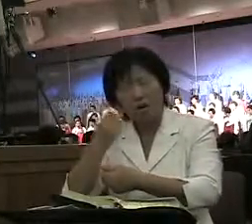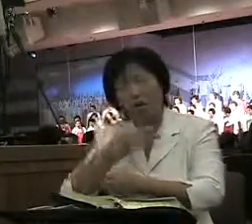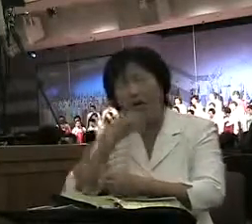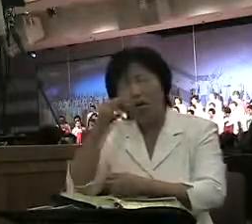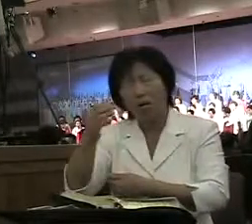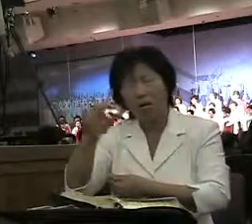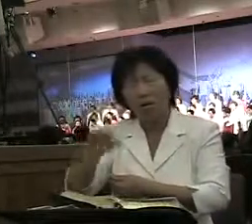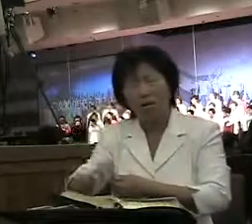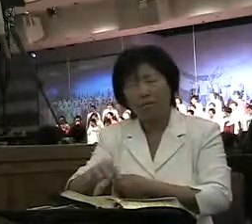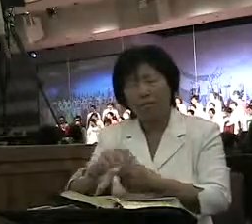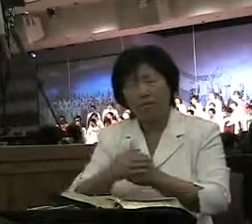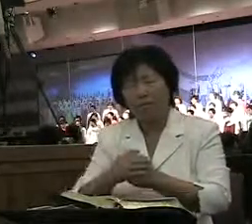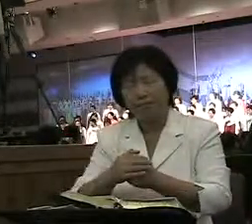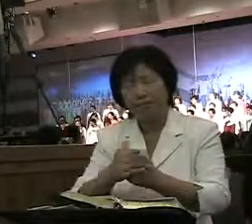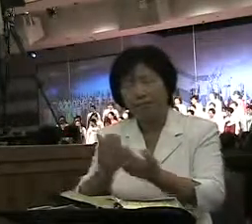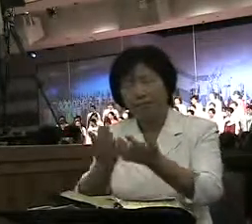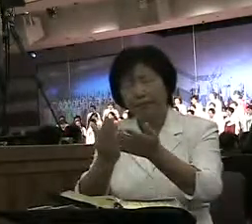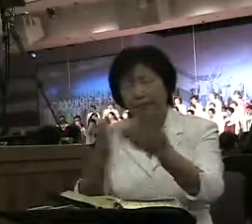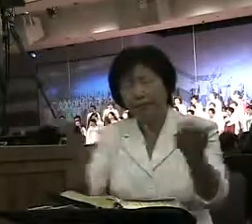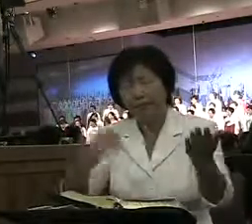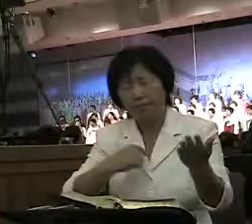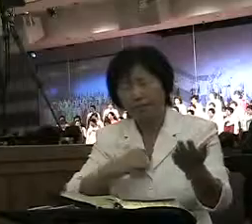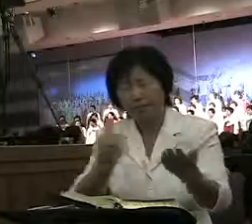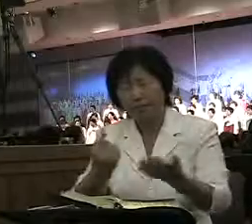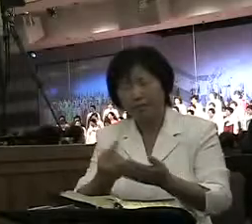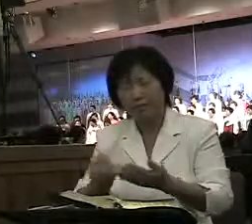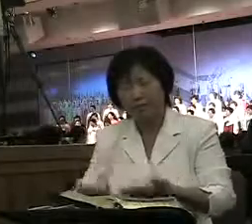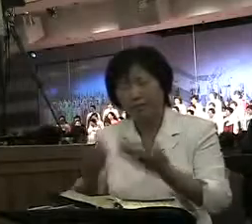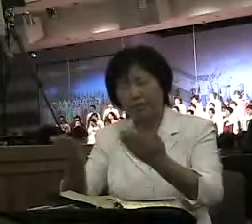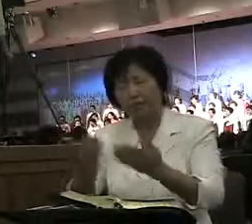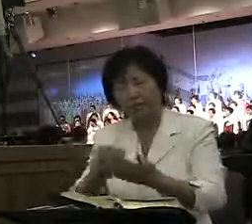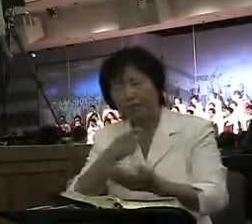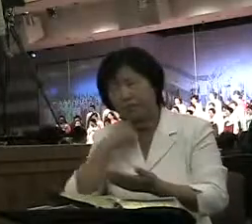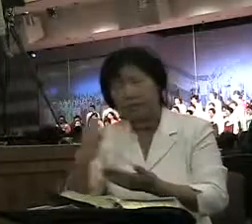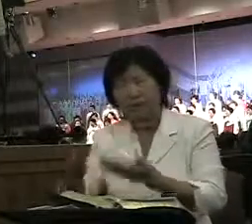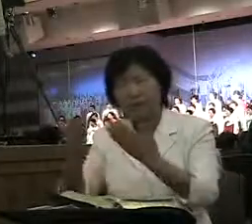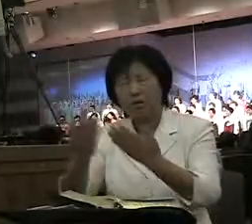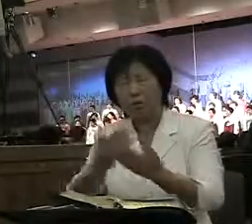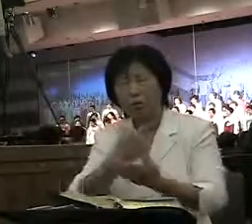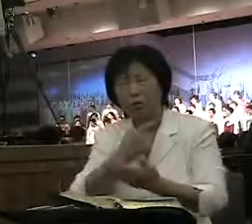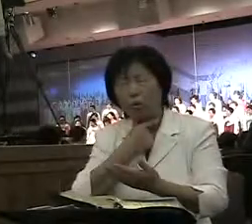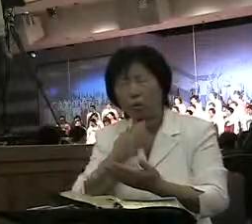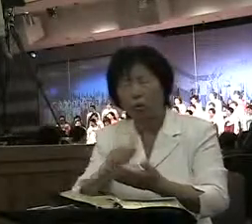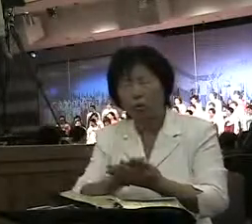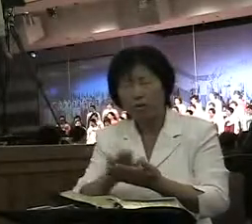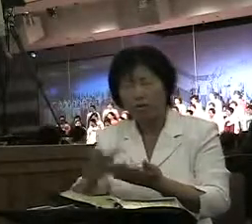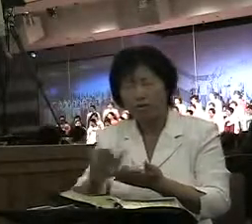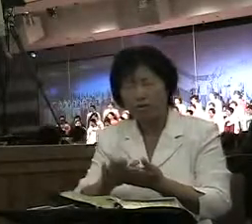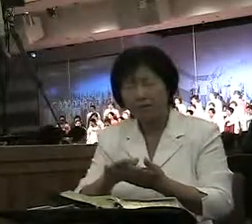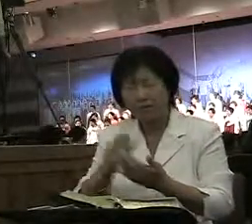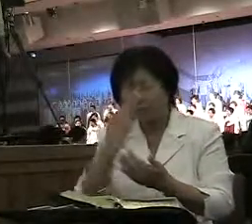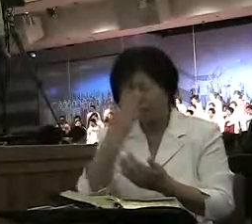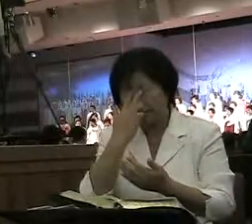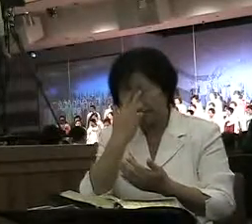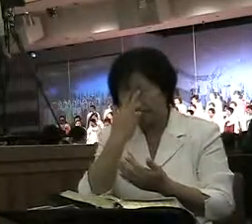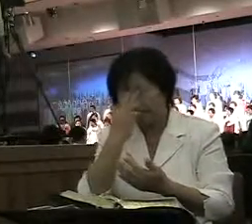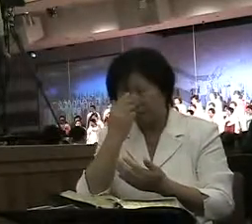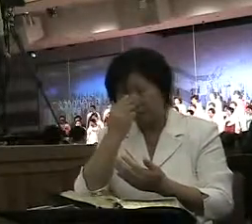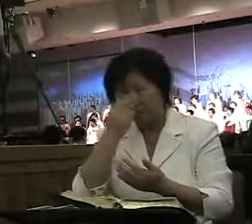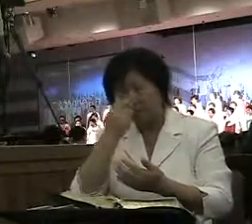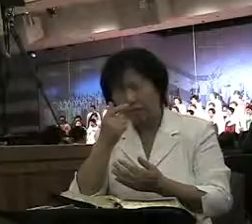앞에 여러분 자신을 드리고 헌신하기를 원하시는 분들, 지금 눈 감고 기도하고 있는 이